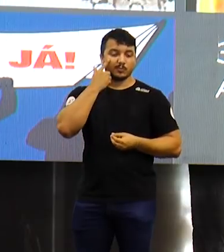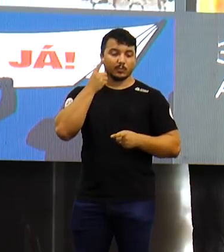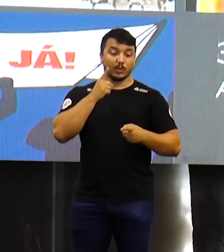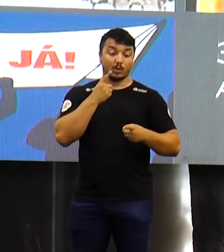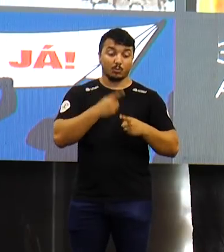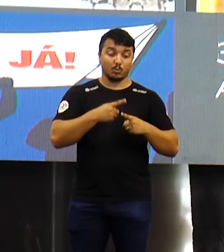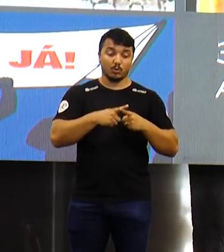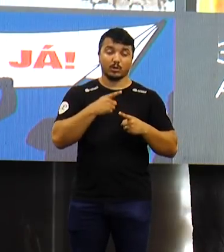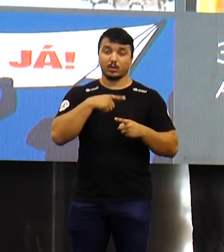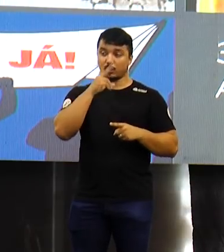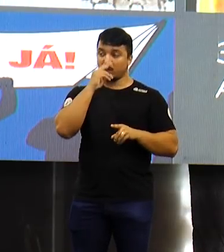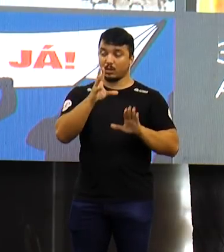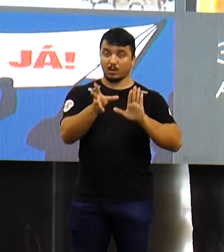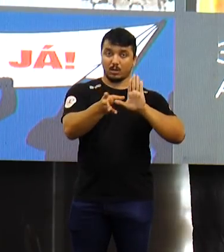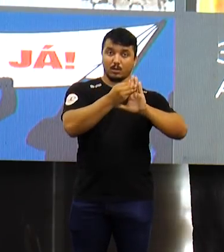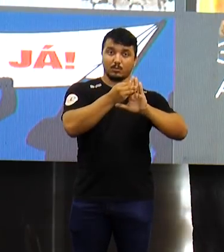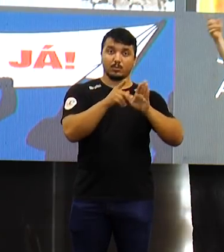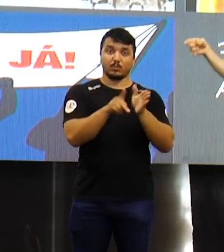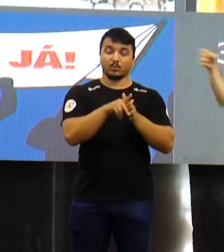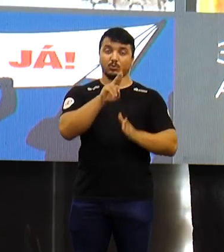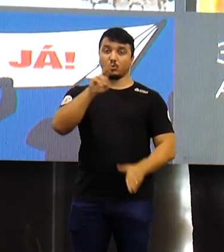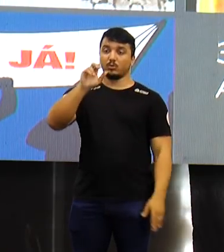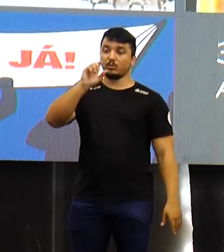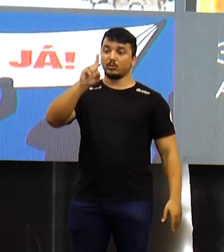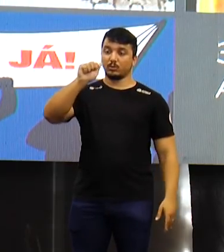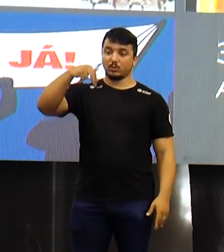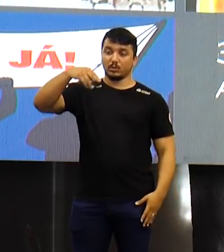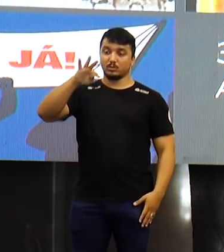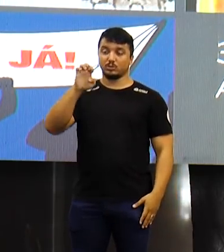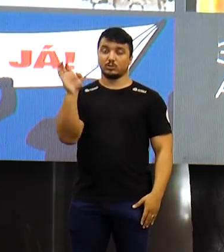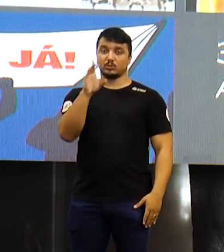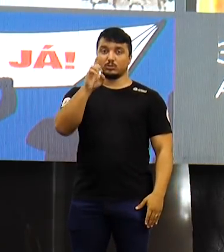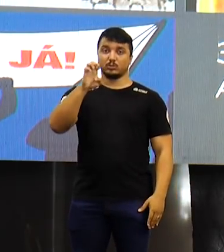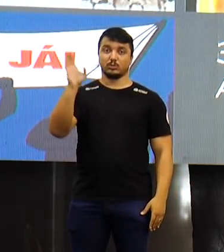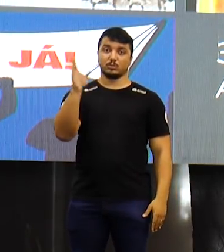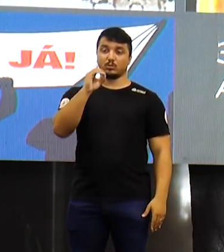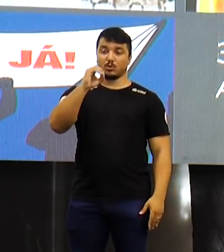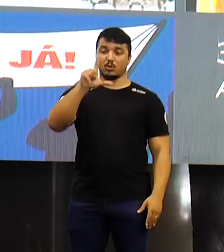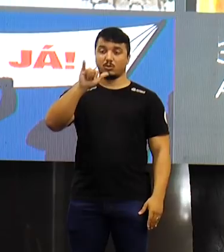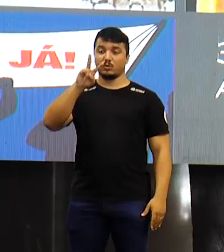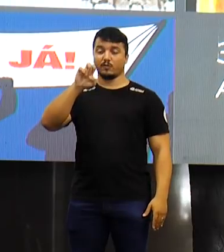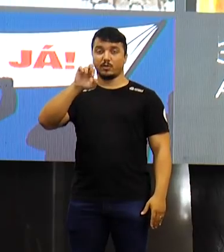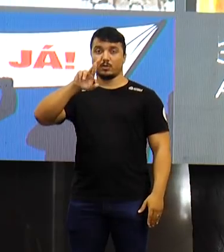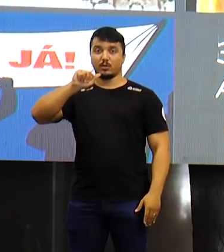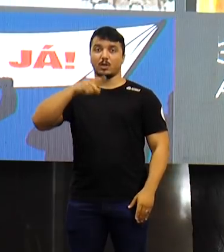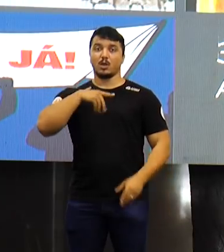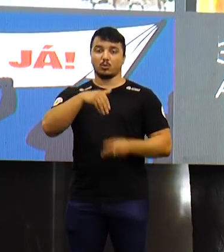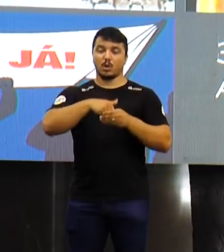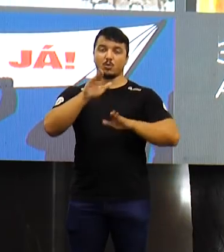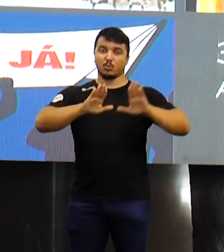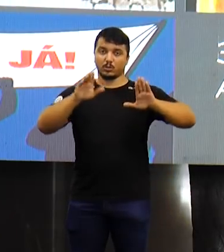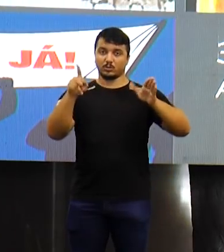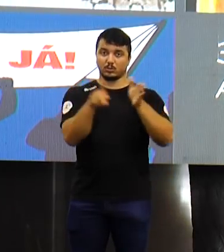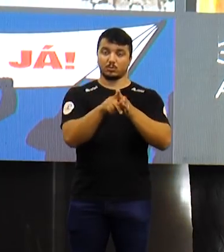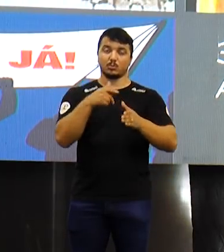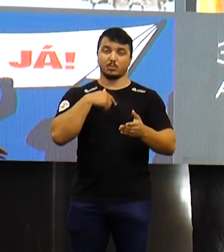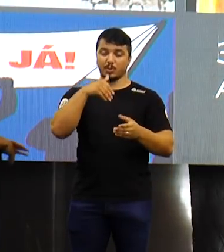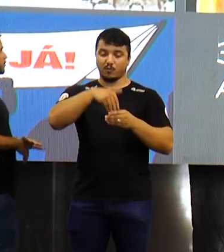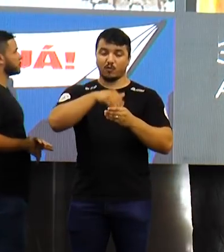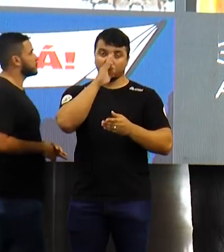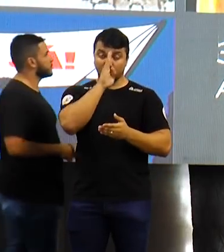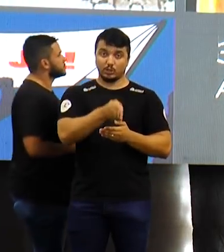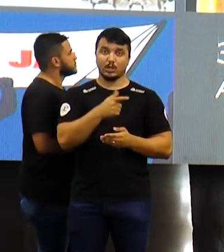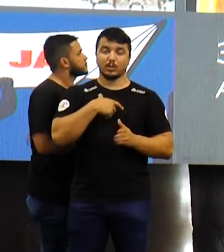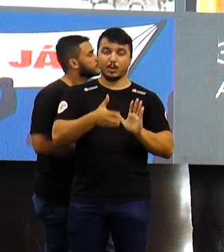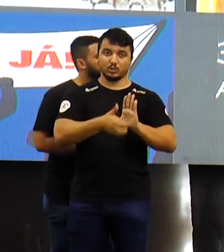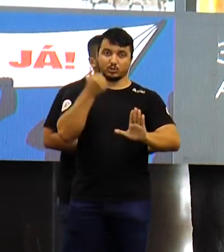porque a emenda Dante de Oliveira, que propunha a democratização e o voto direto, ela